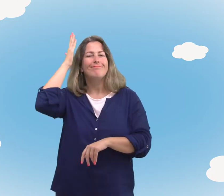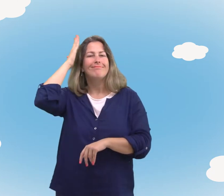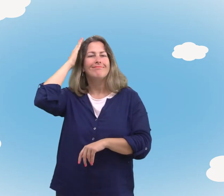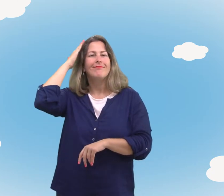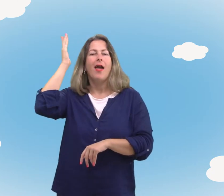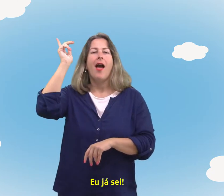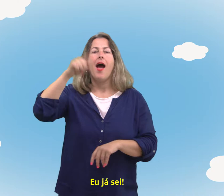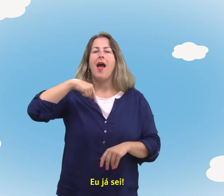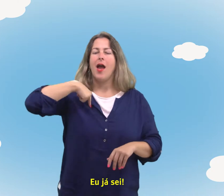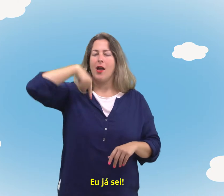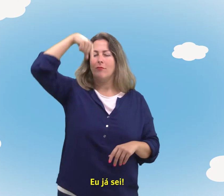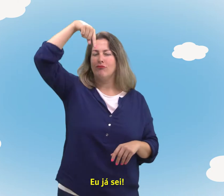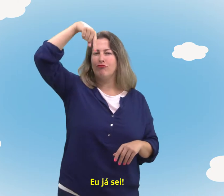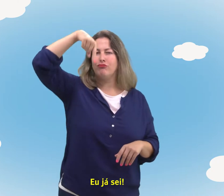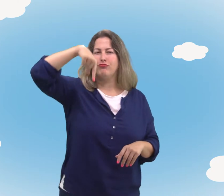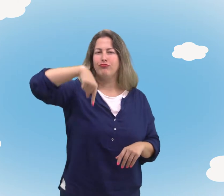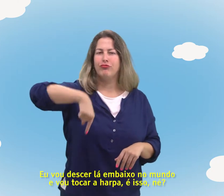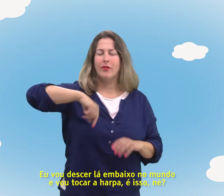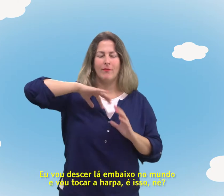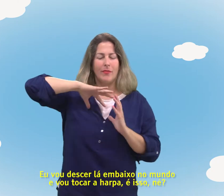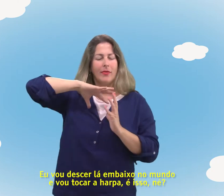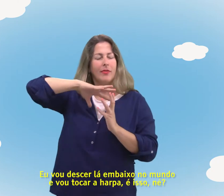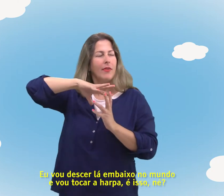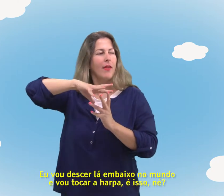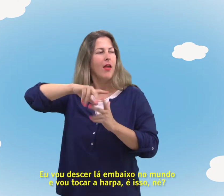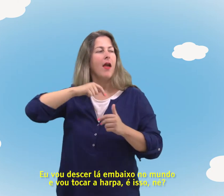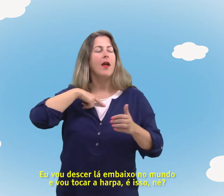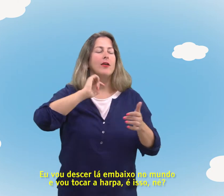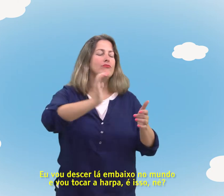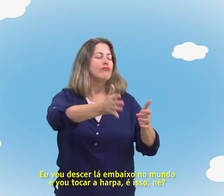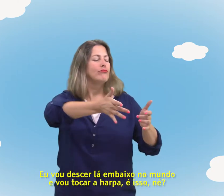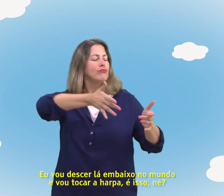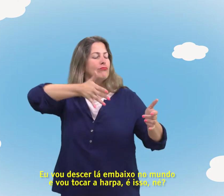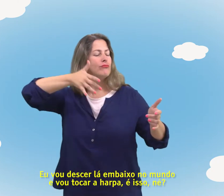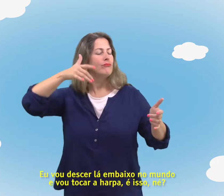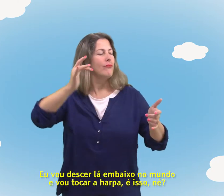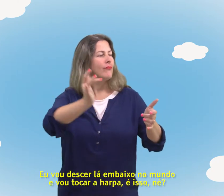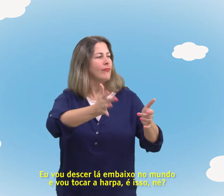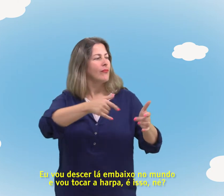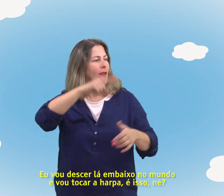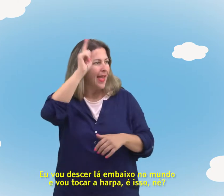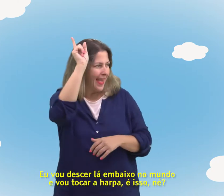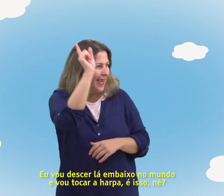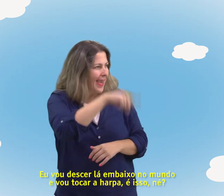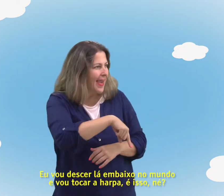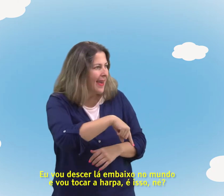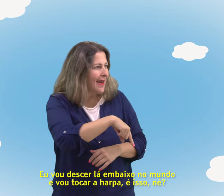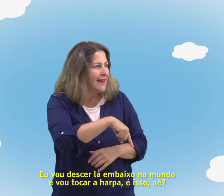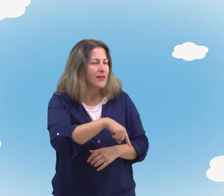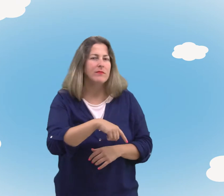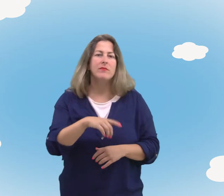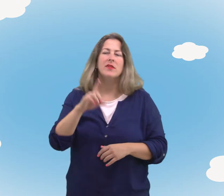eu já sei eu vou descer mais baixo no mundo vou tocar a ata é isso né